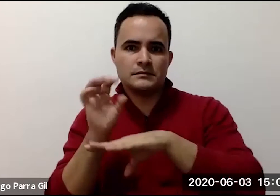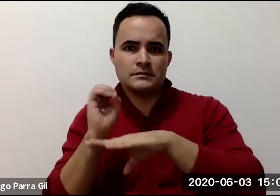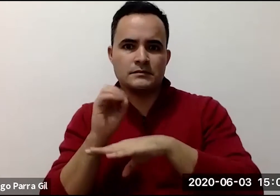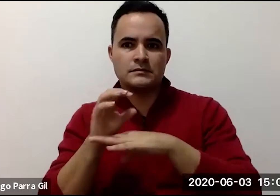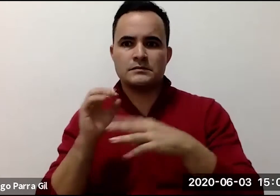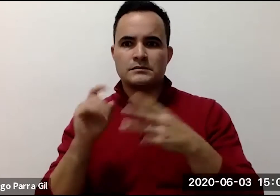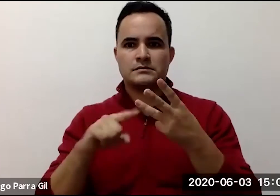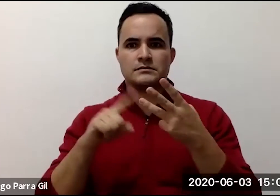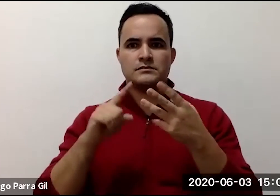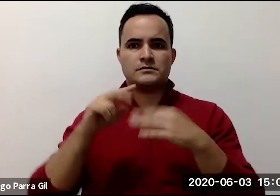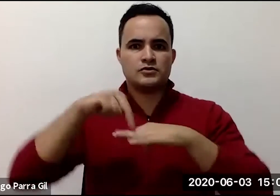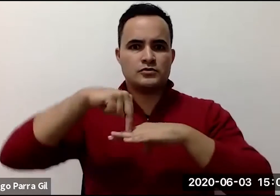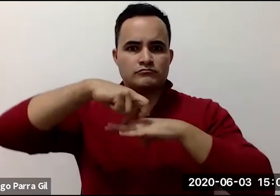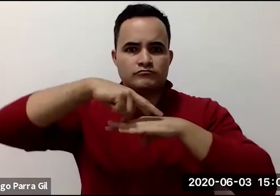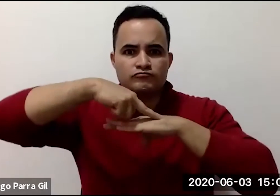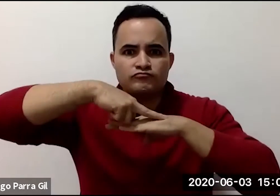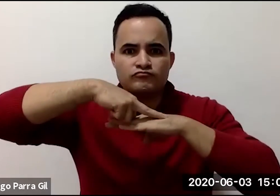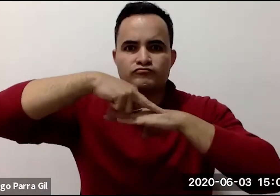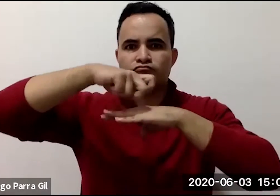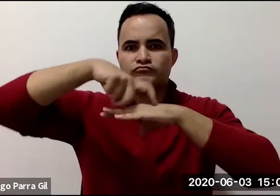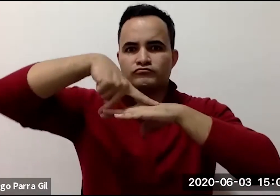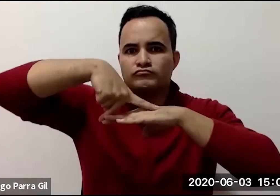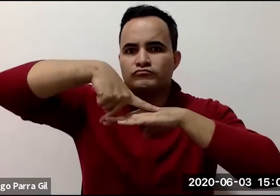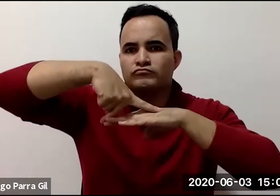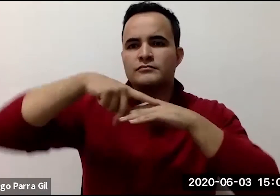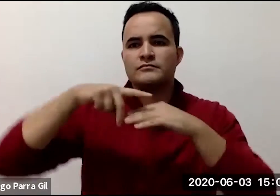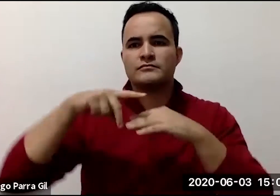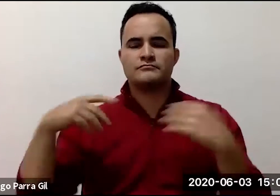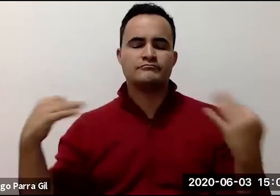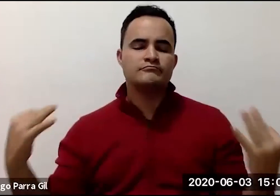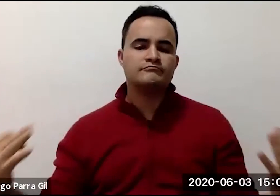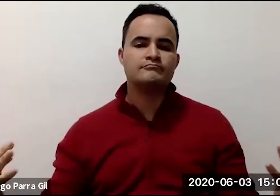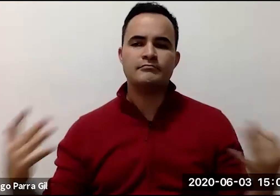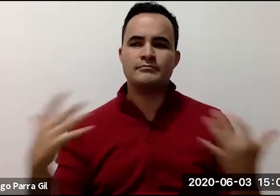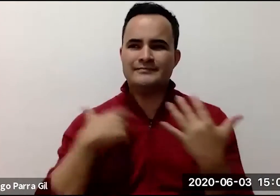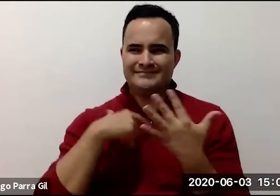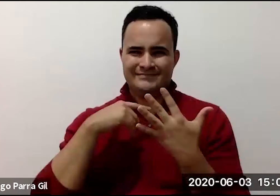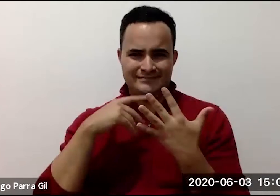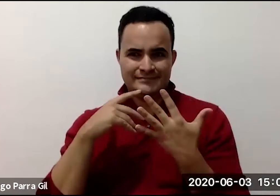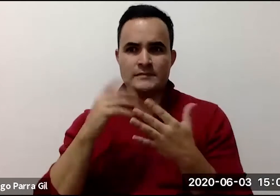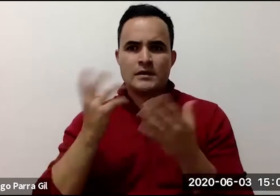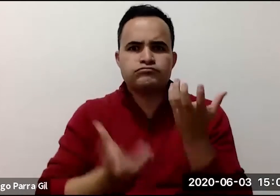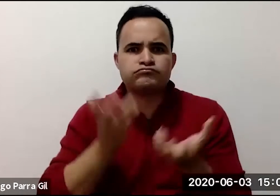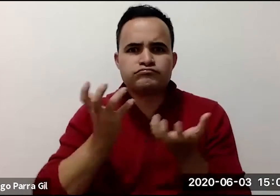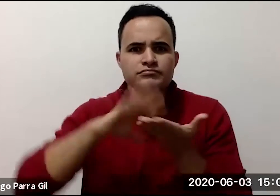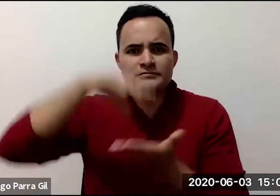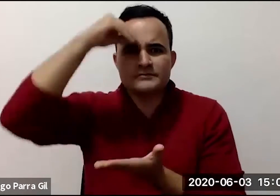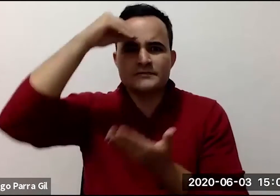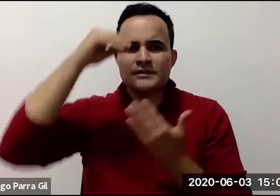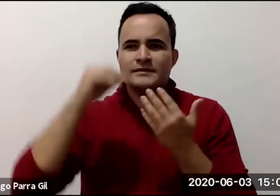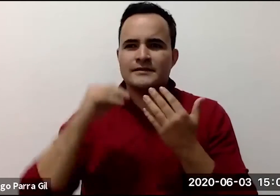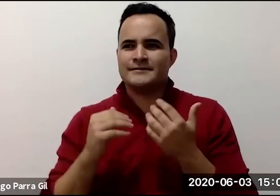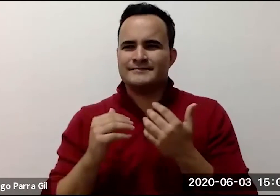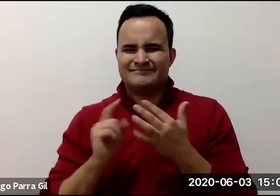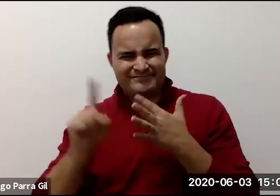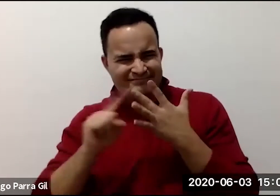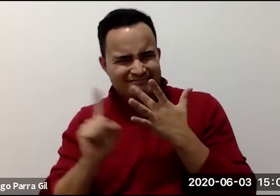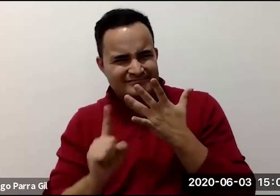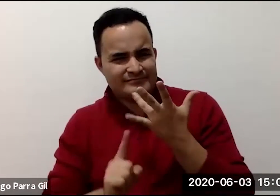para cocinar, etcétera, ¿no? Entonces, pareciera ser que incluso estando en el hogar,